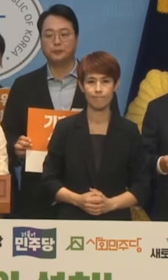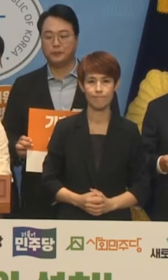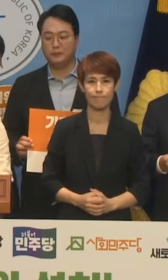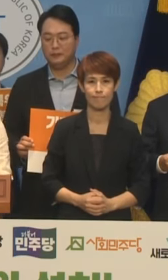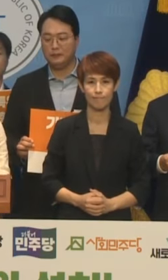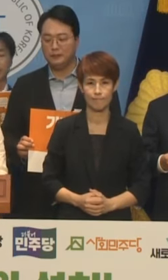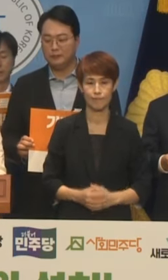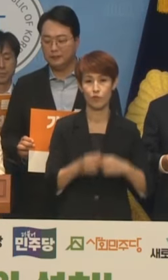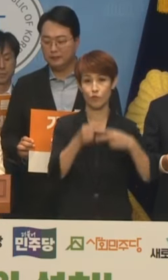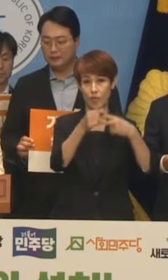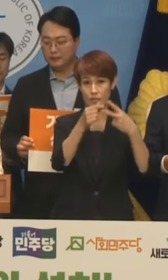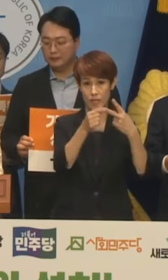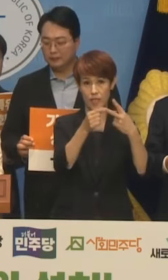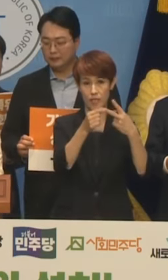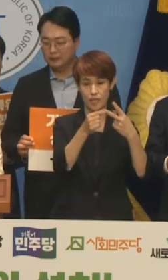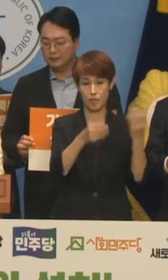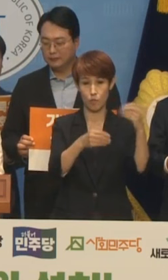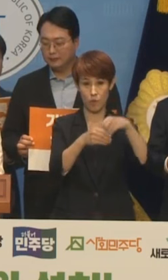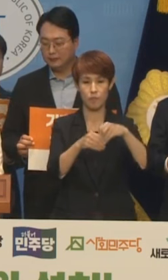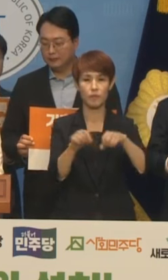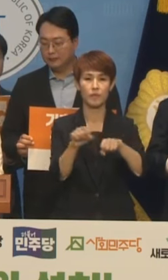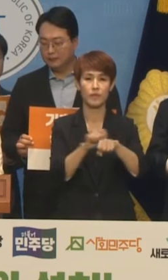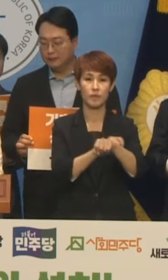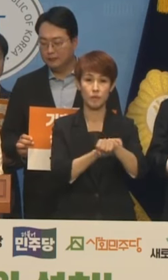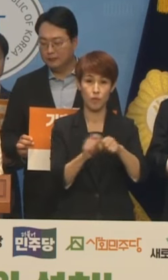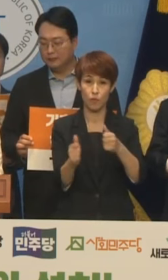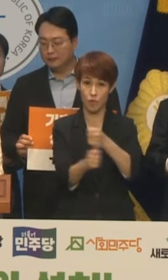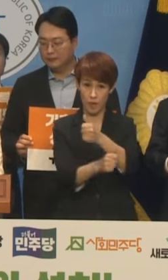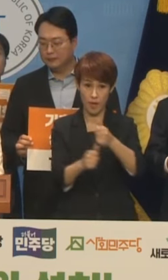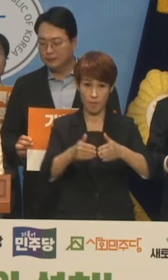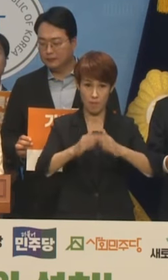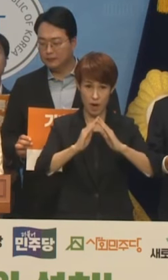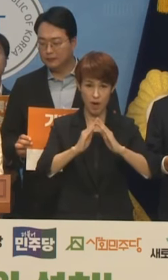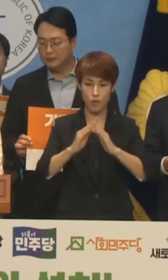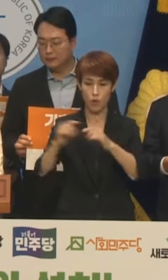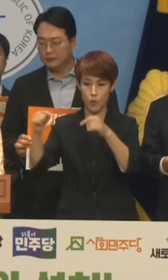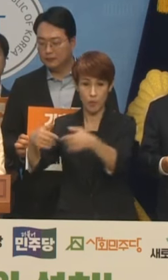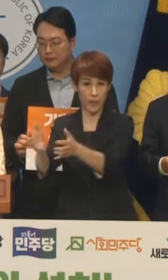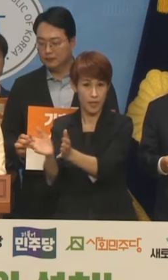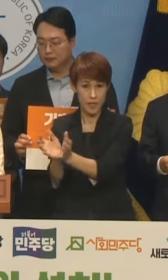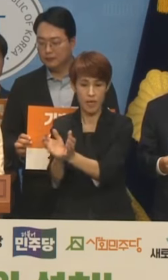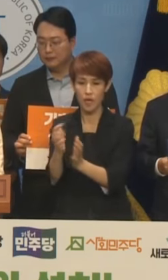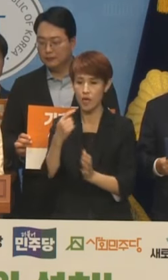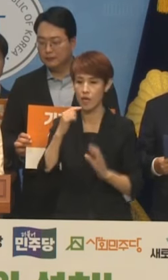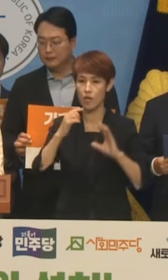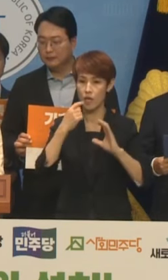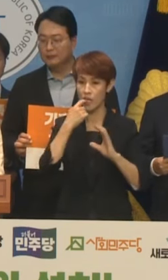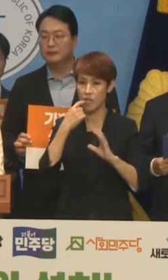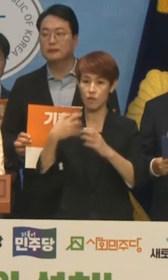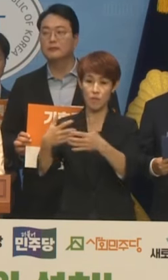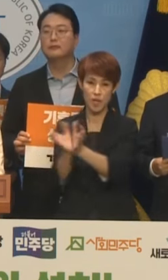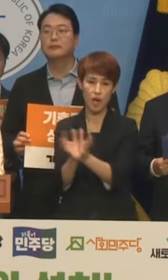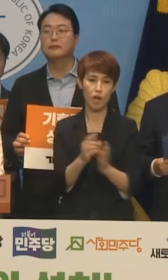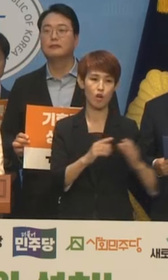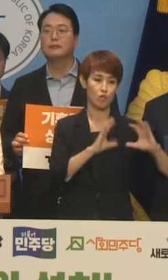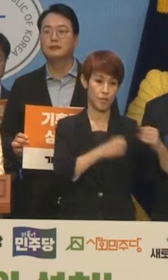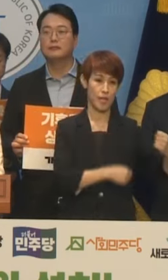위에 두 가지를 반영한 기후특위 상설화 방안을 교섭단체인 국민의힘과